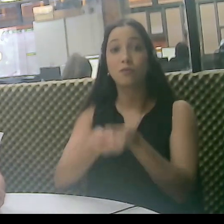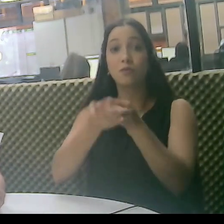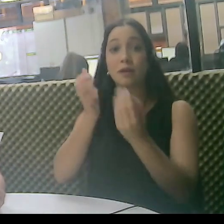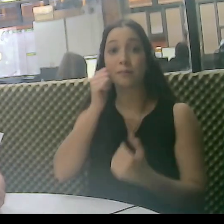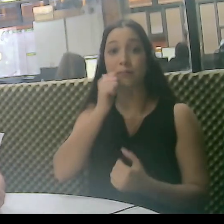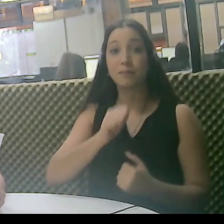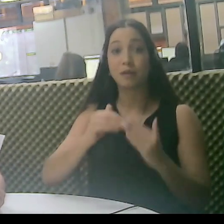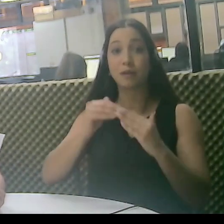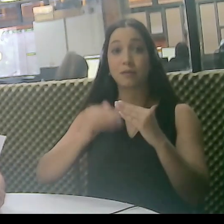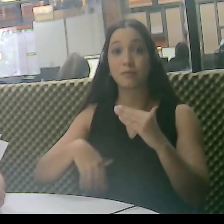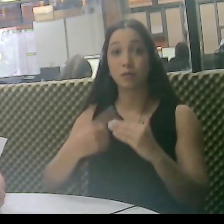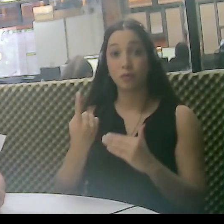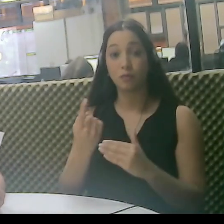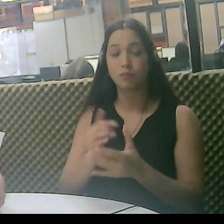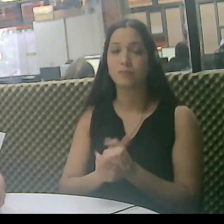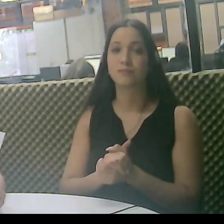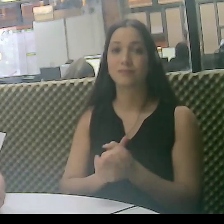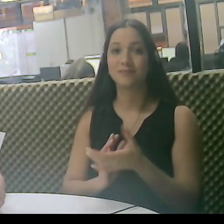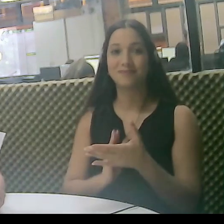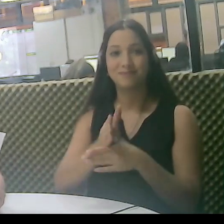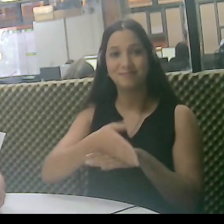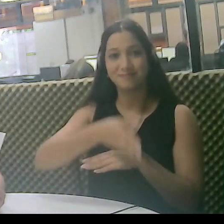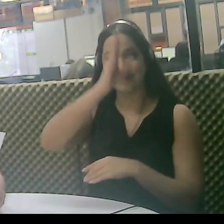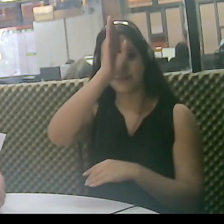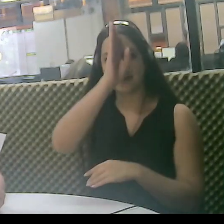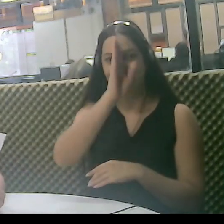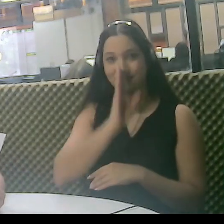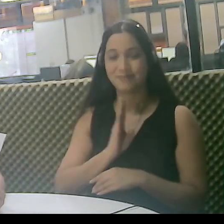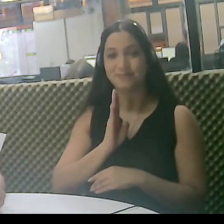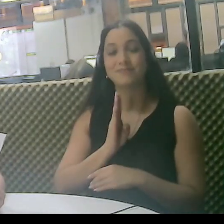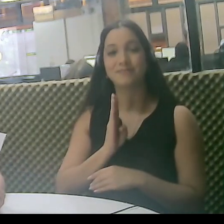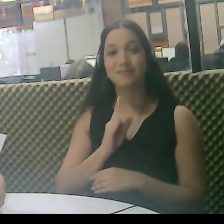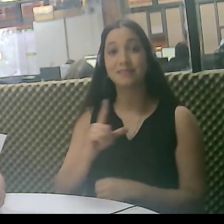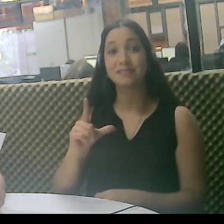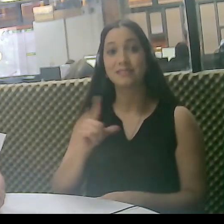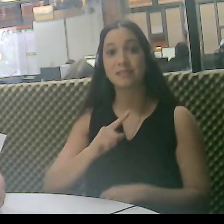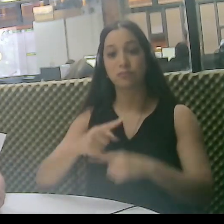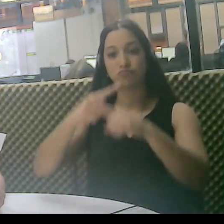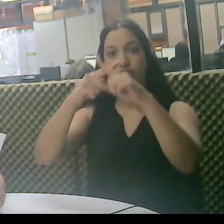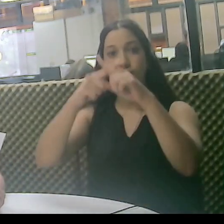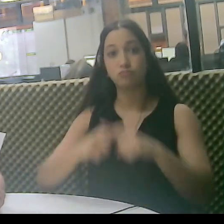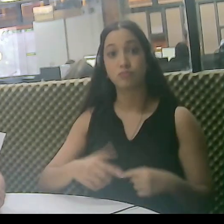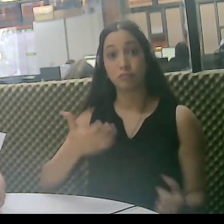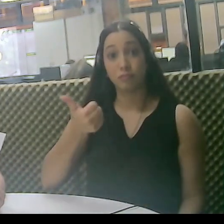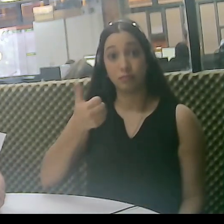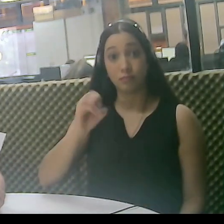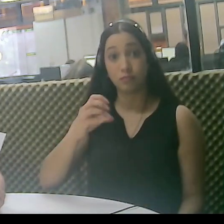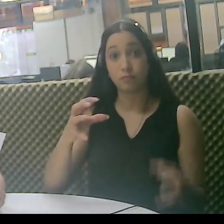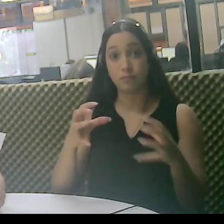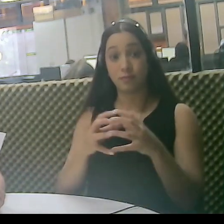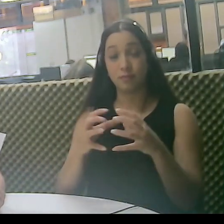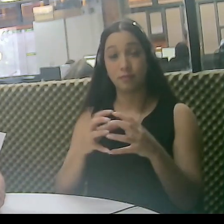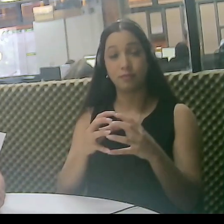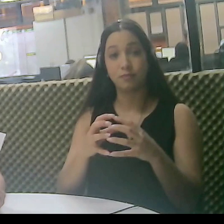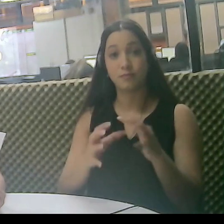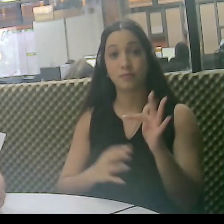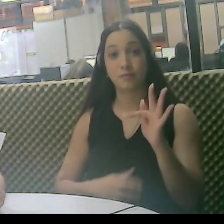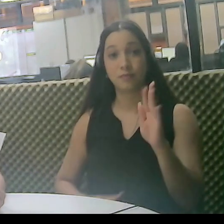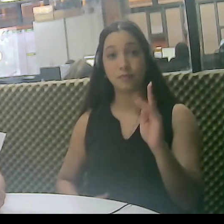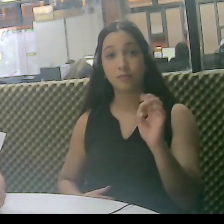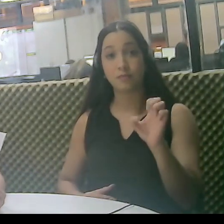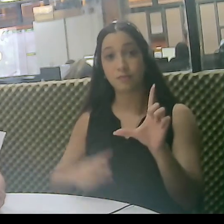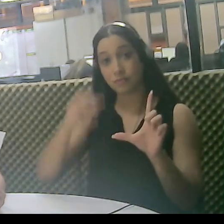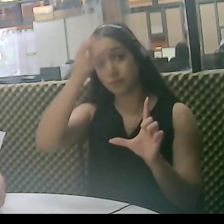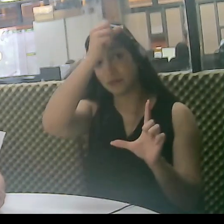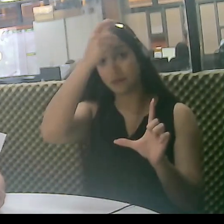Sub-1. A entrada é gratuita e irão competir 10 equipes. A equipe da FUTEL, Prefeitura